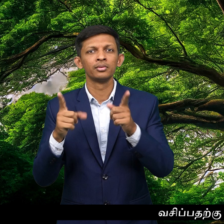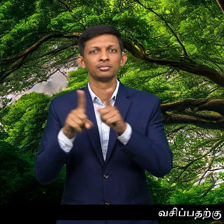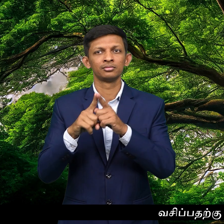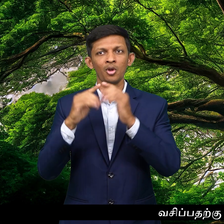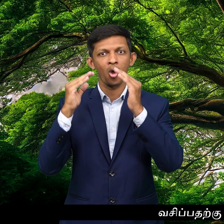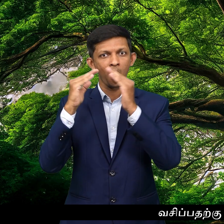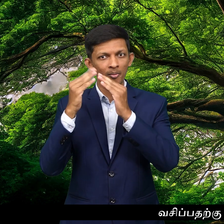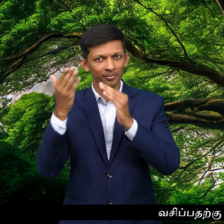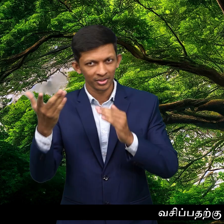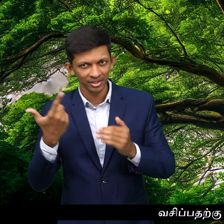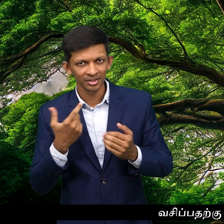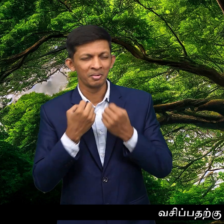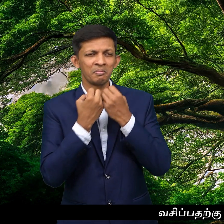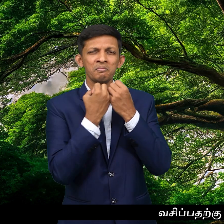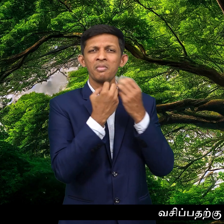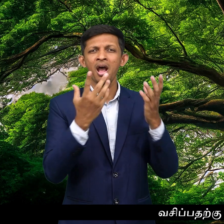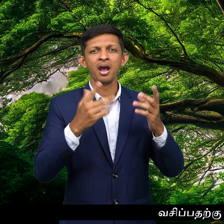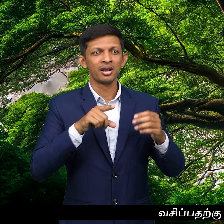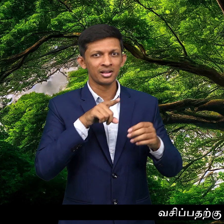தருகிறது.